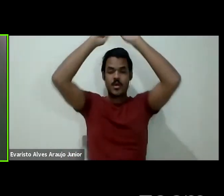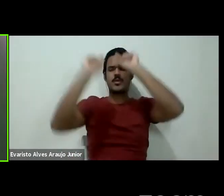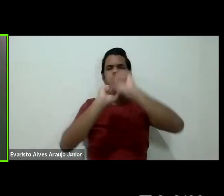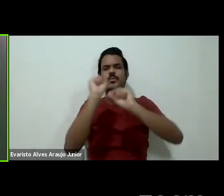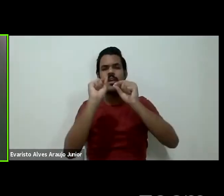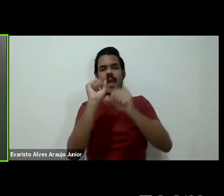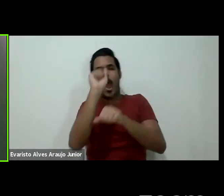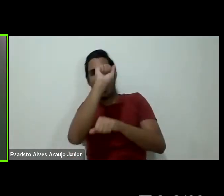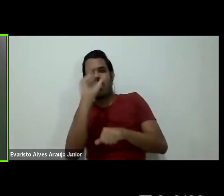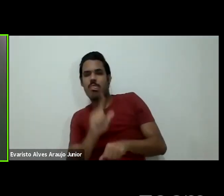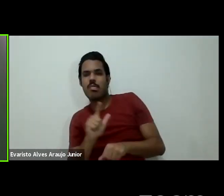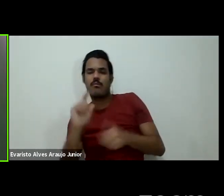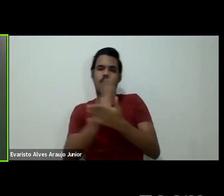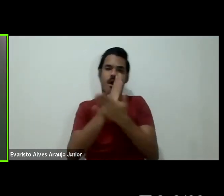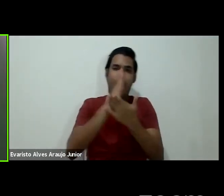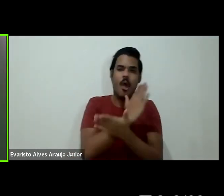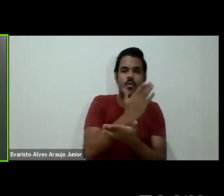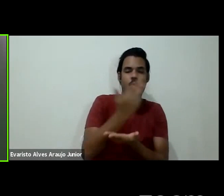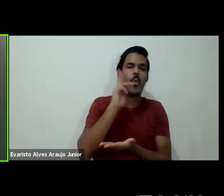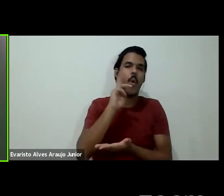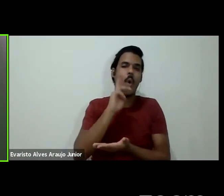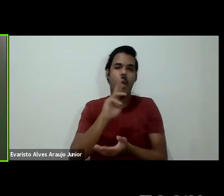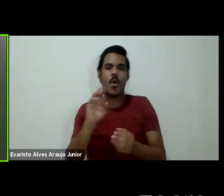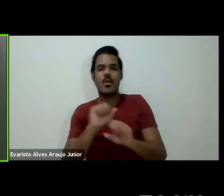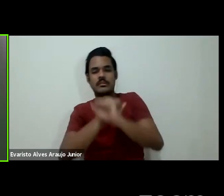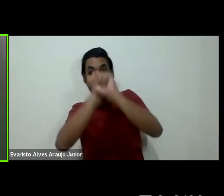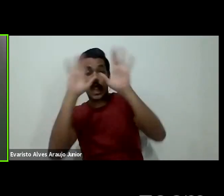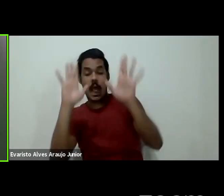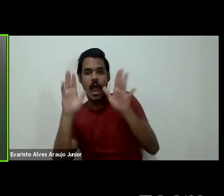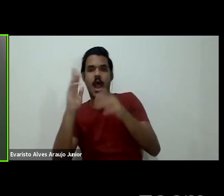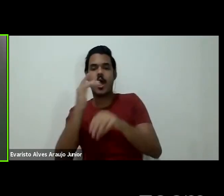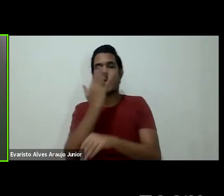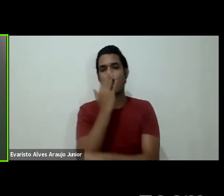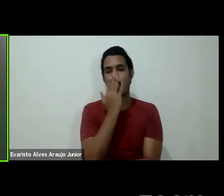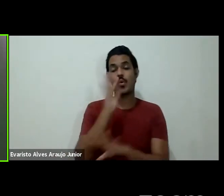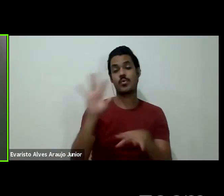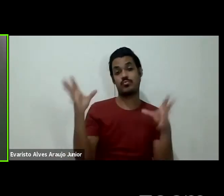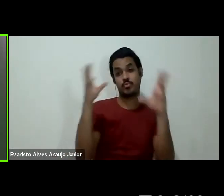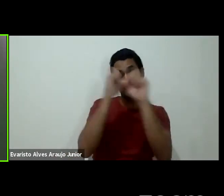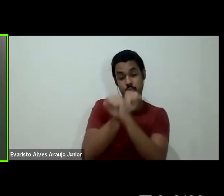cores, como azul, rosa, então cores mais claras, mais escuras.